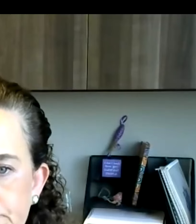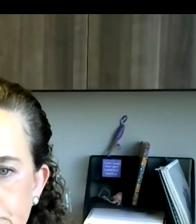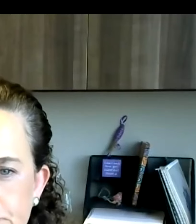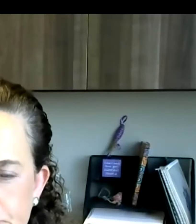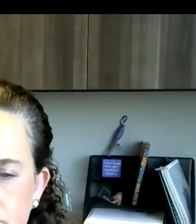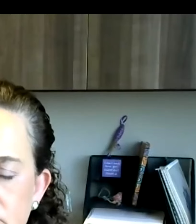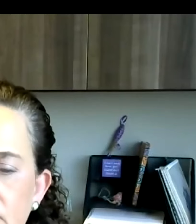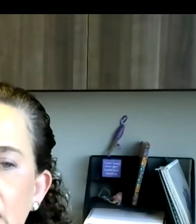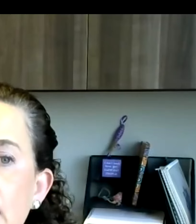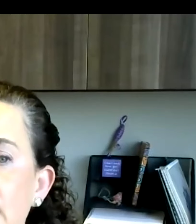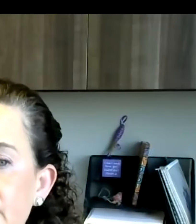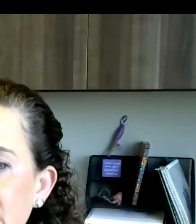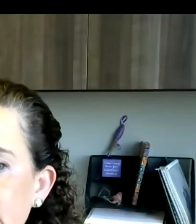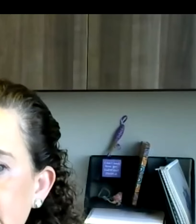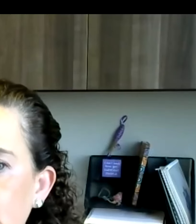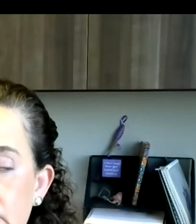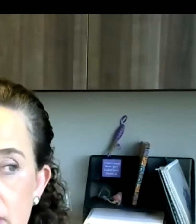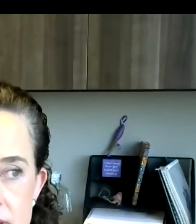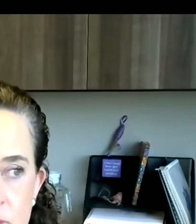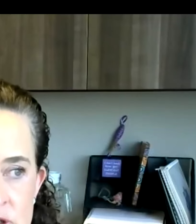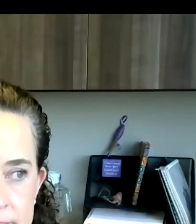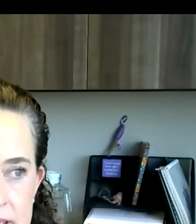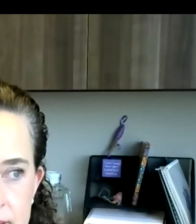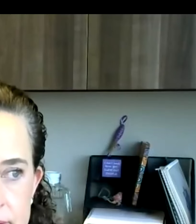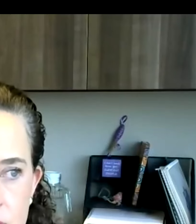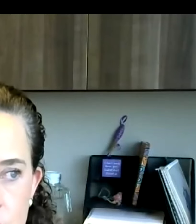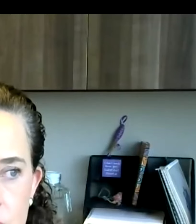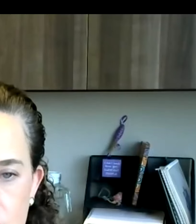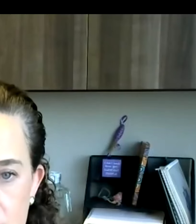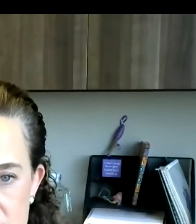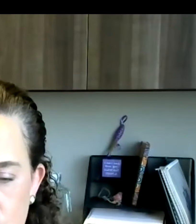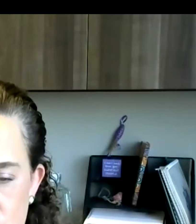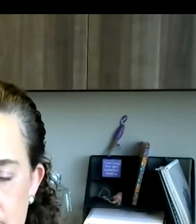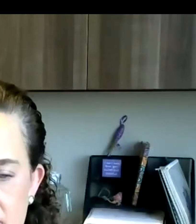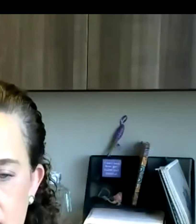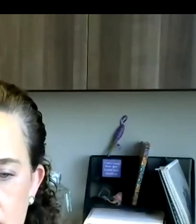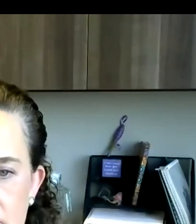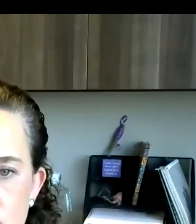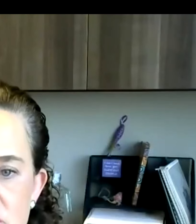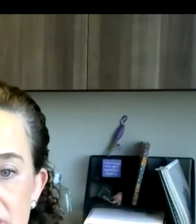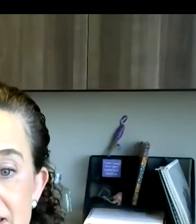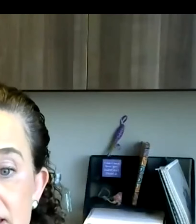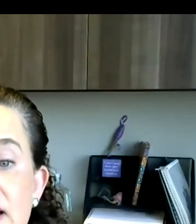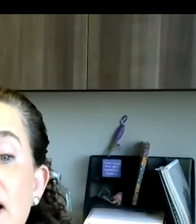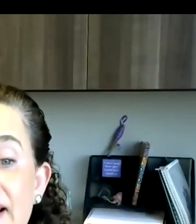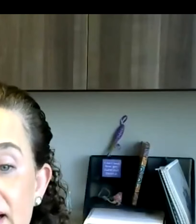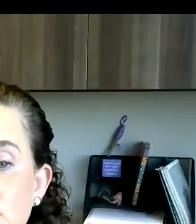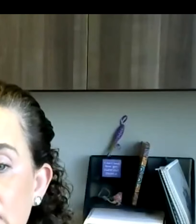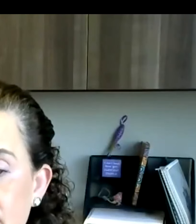sensibles. Y finalmente, mi responsabilidad como responsable de recabar datos personales